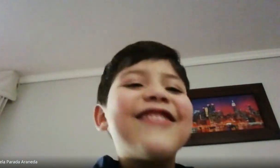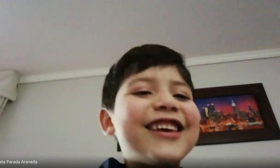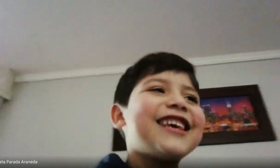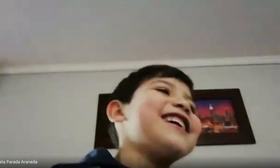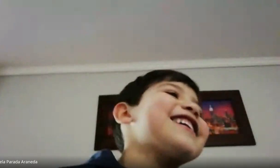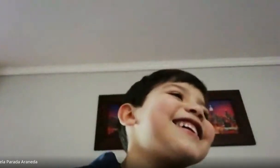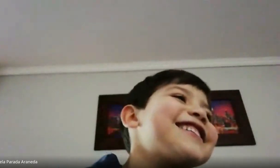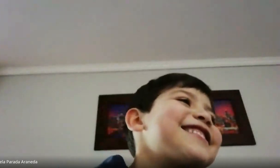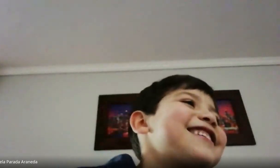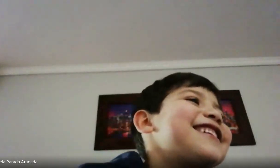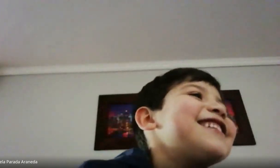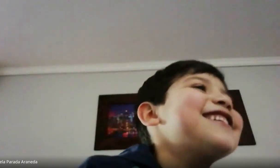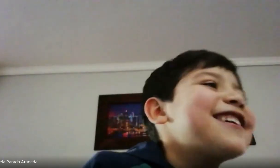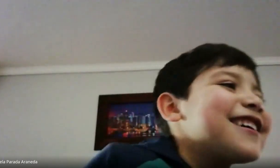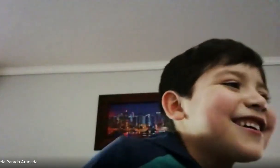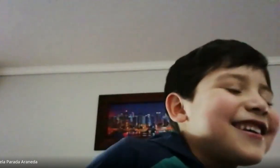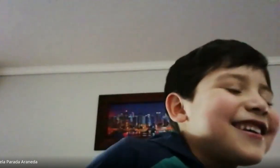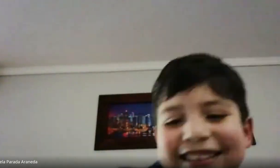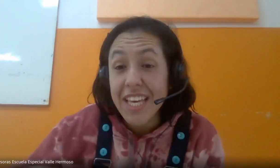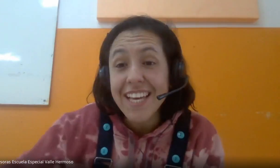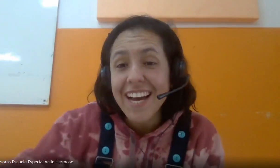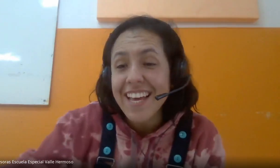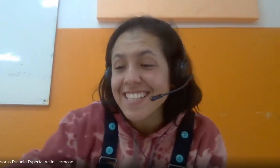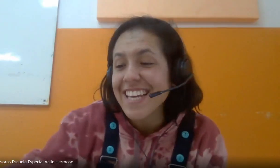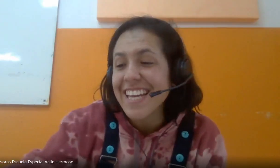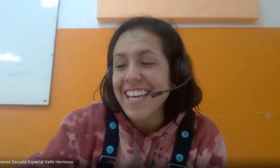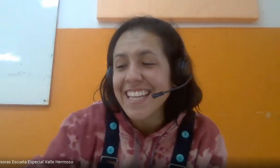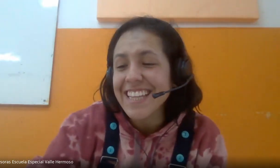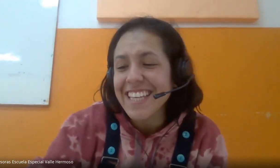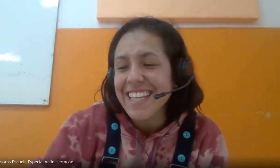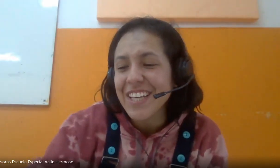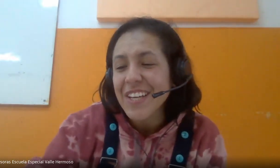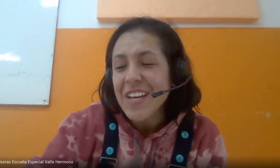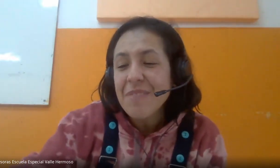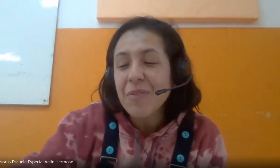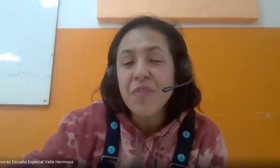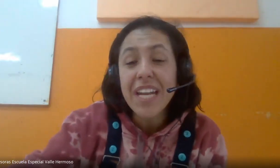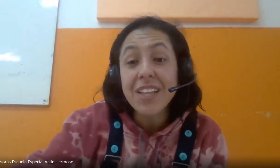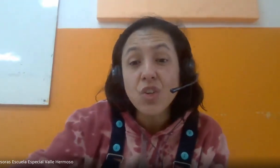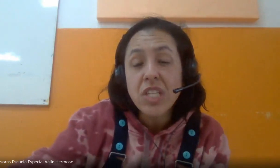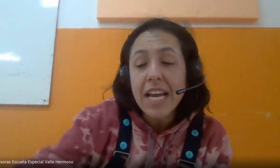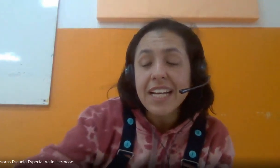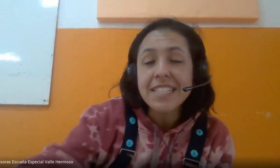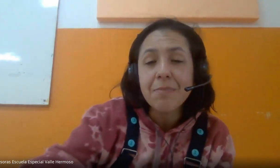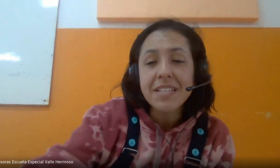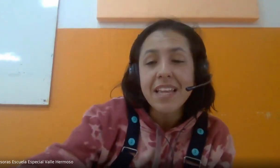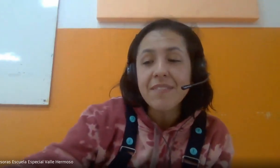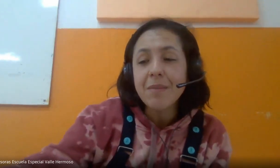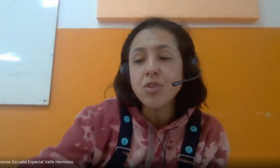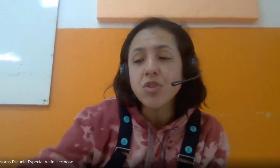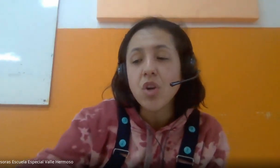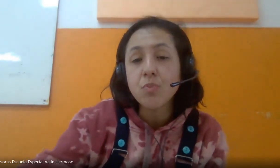los Incas. Los Incas, excelente. Muy bien, entonces la clase pasada vimos los